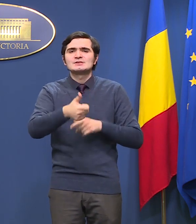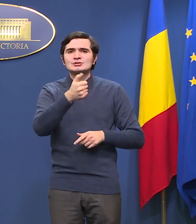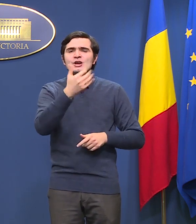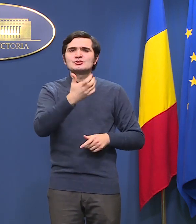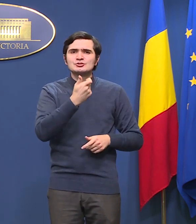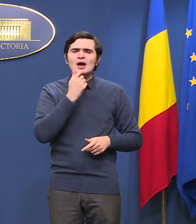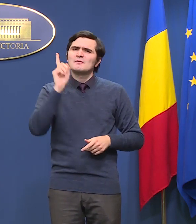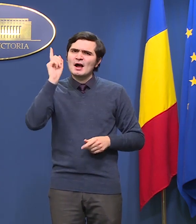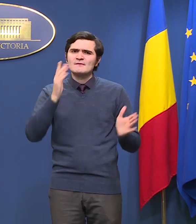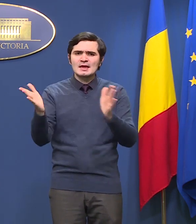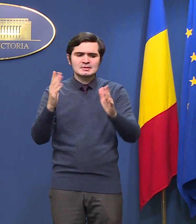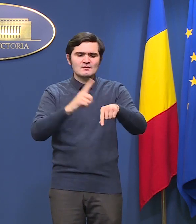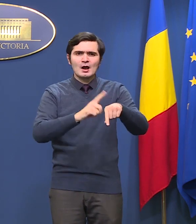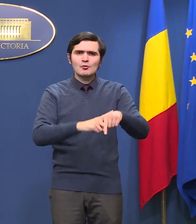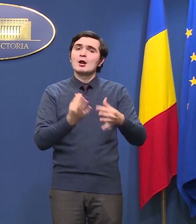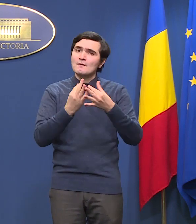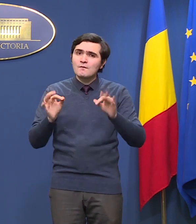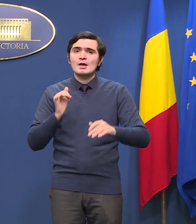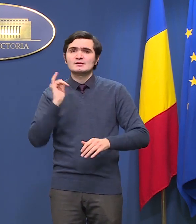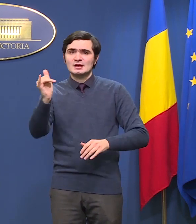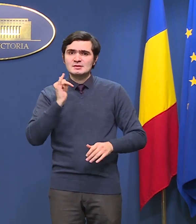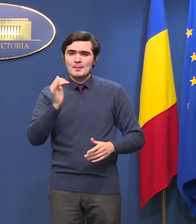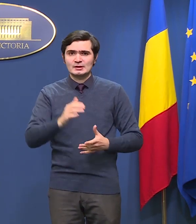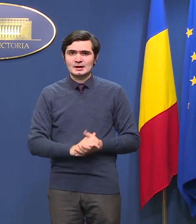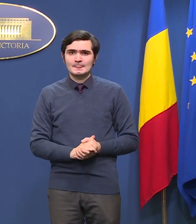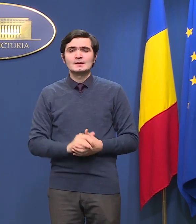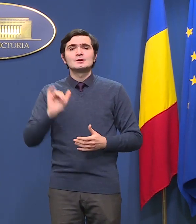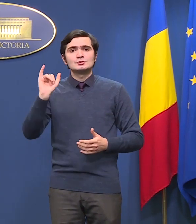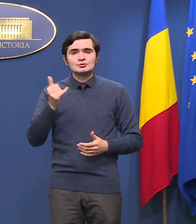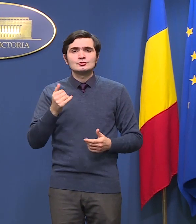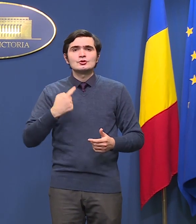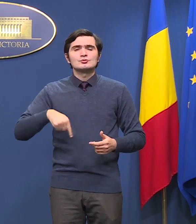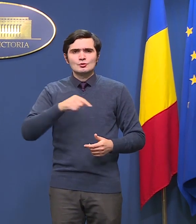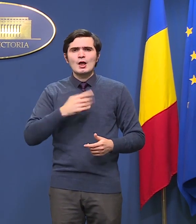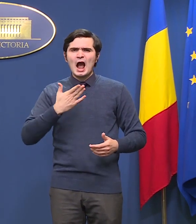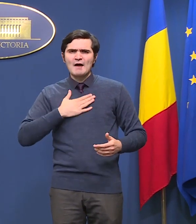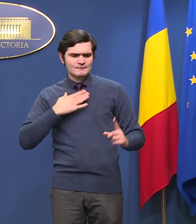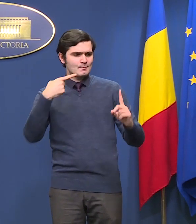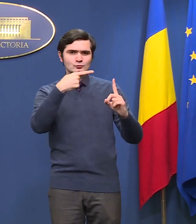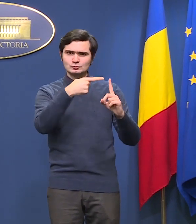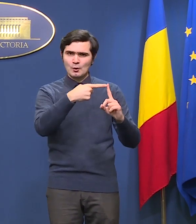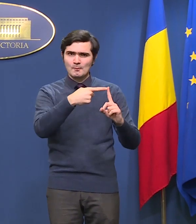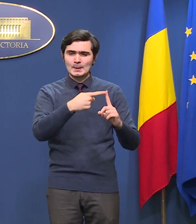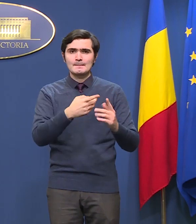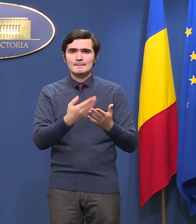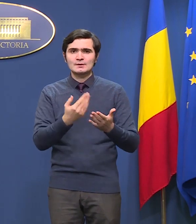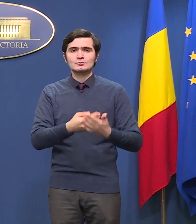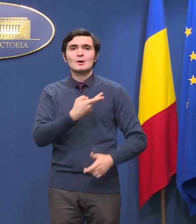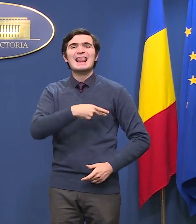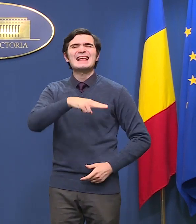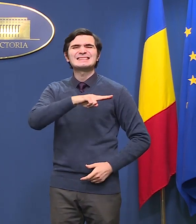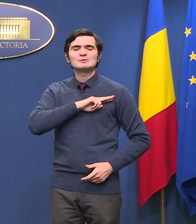putea deplasa și chiar ne impunem ca obiectiv să le asigurăm servirea